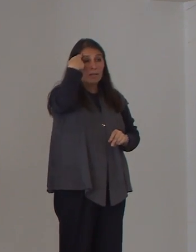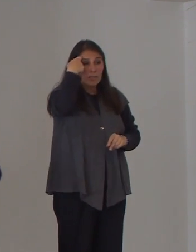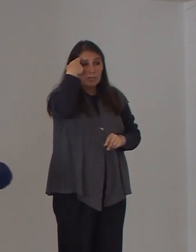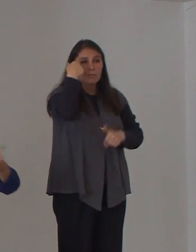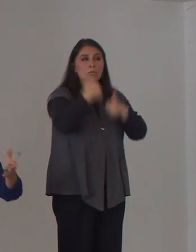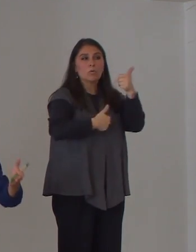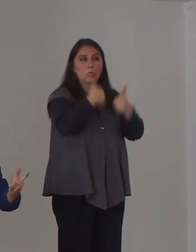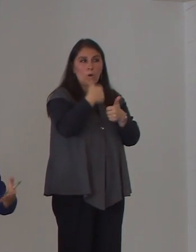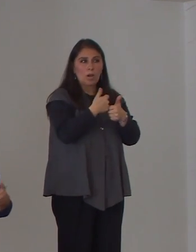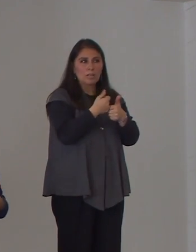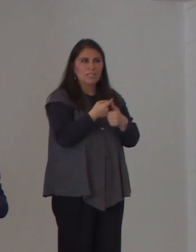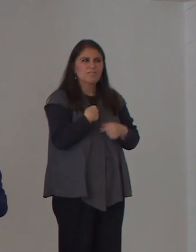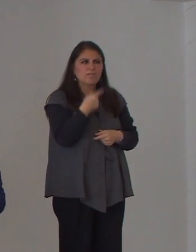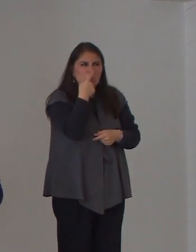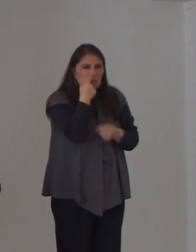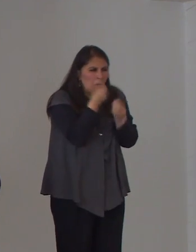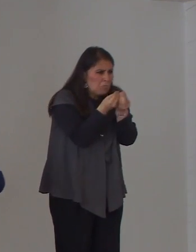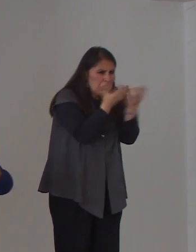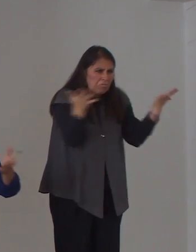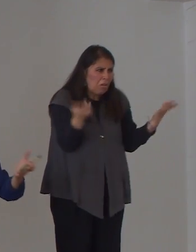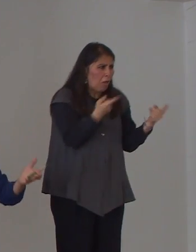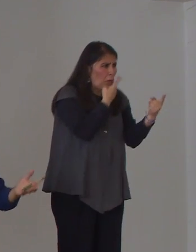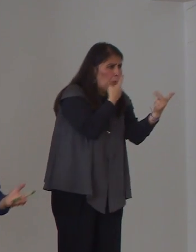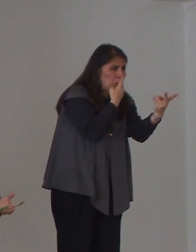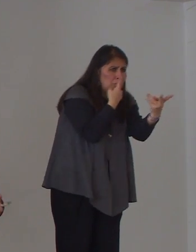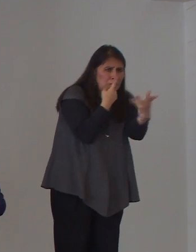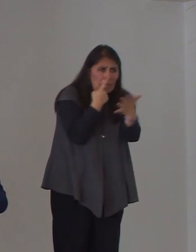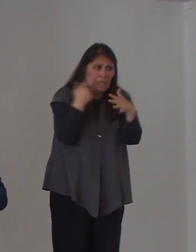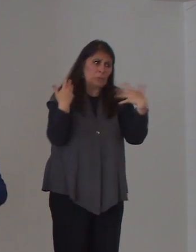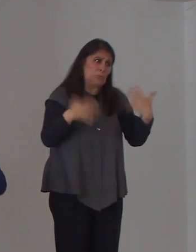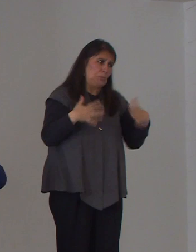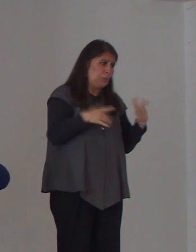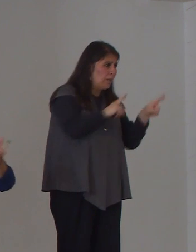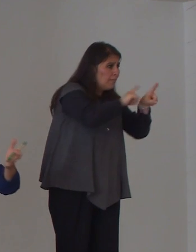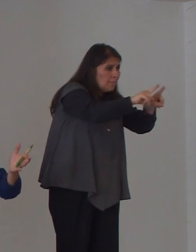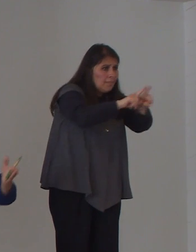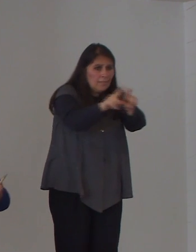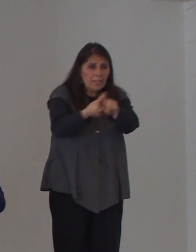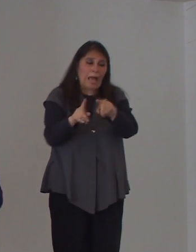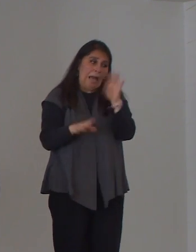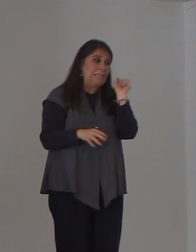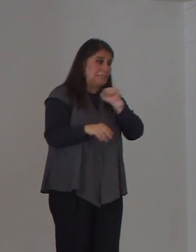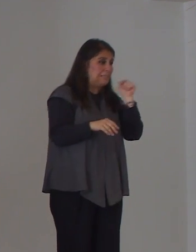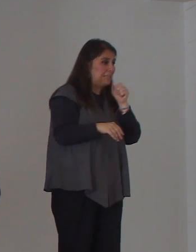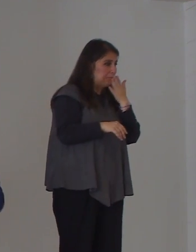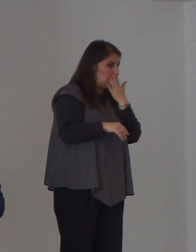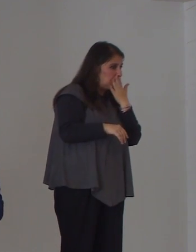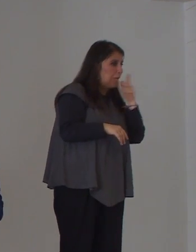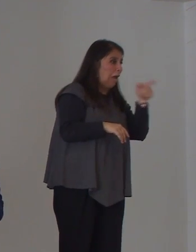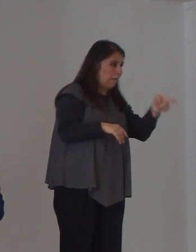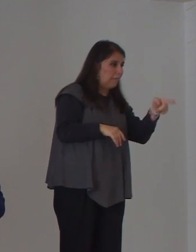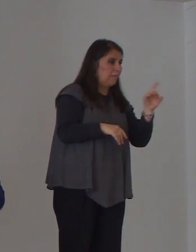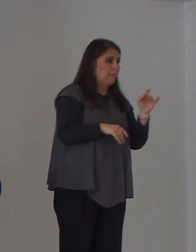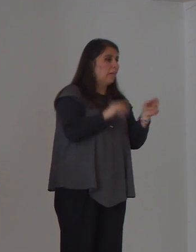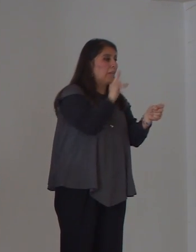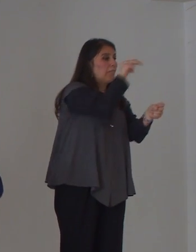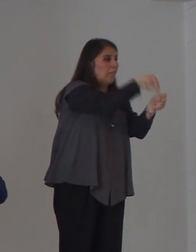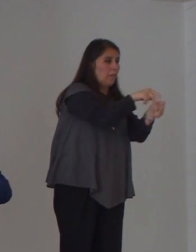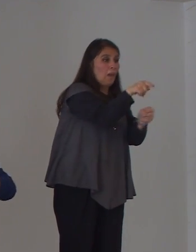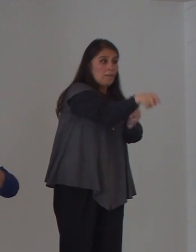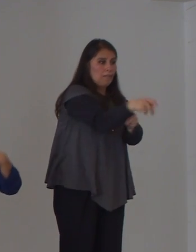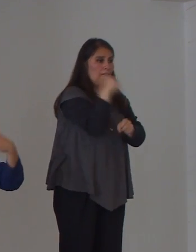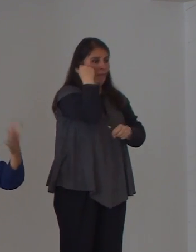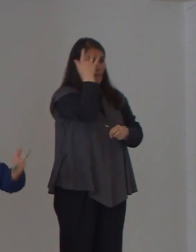un gabinete de curiosidades, como una galería de diferencias en las que uno va viendo, bueno, aquí están los indígenas, aquí